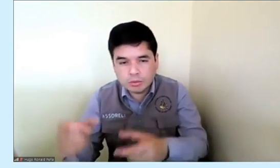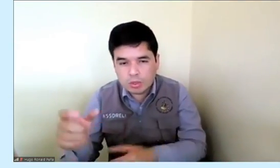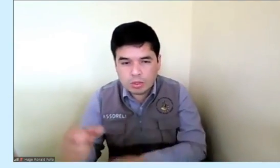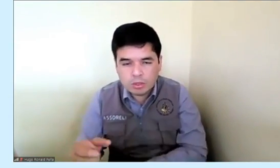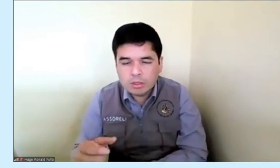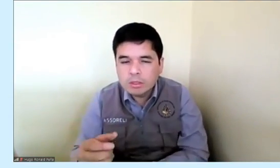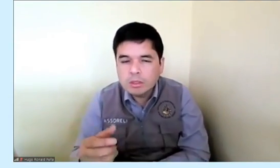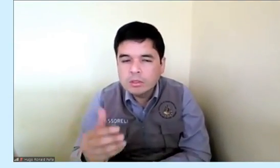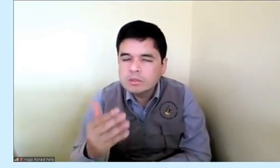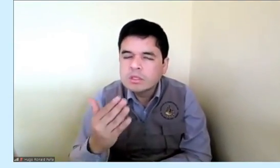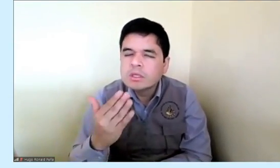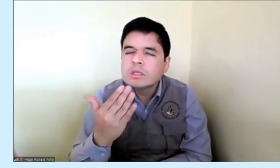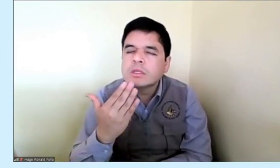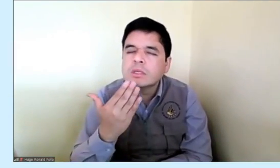Pero cuando son muchas personas